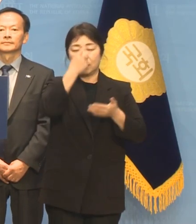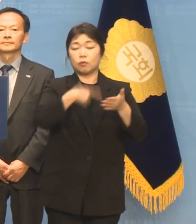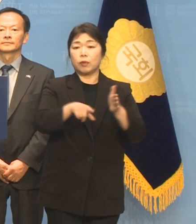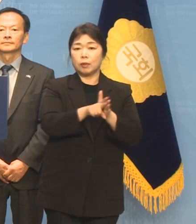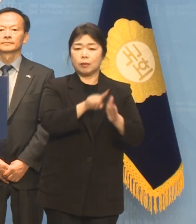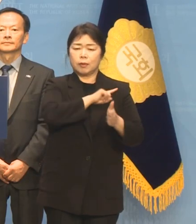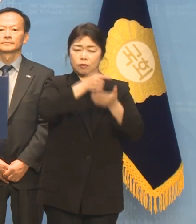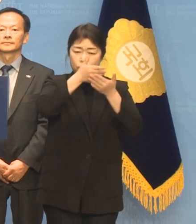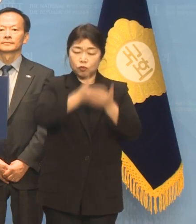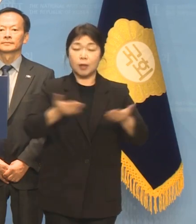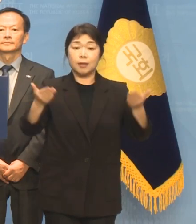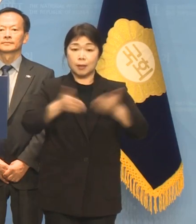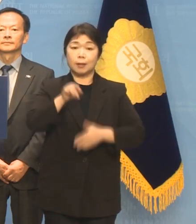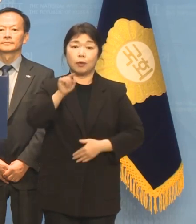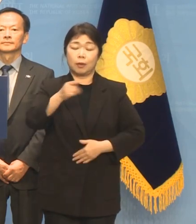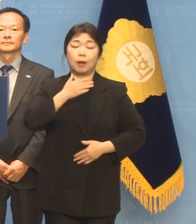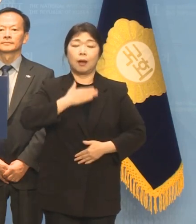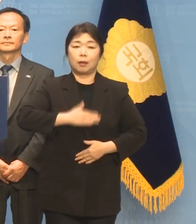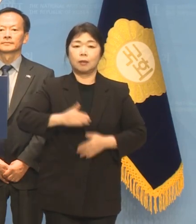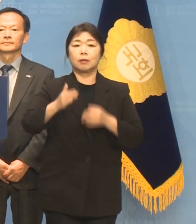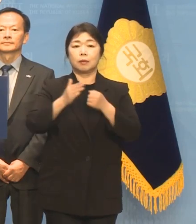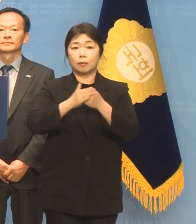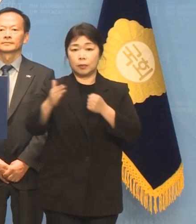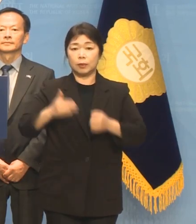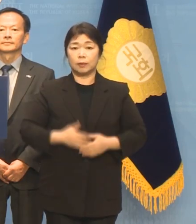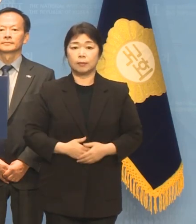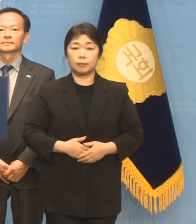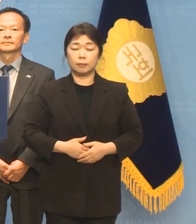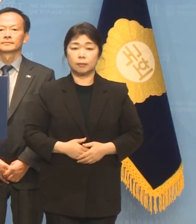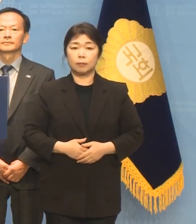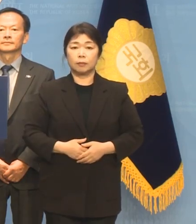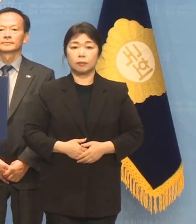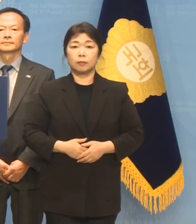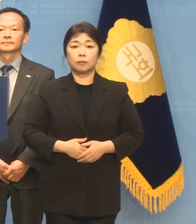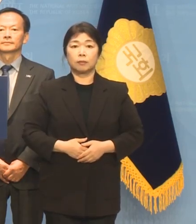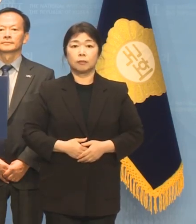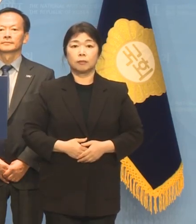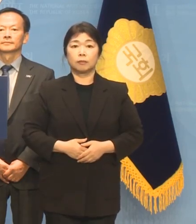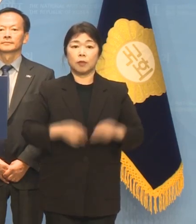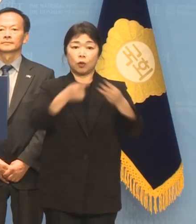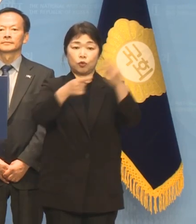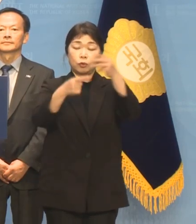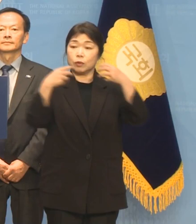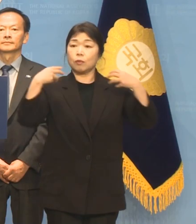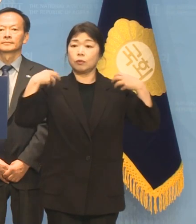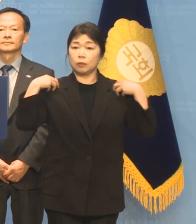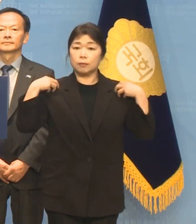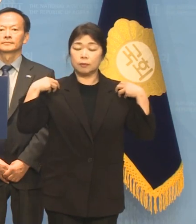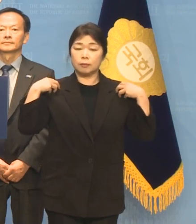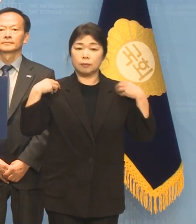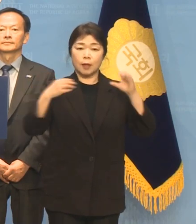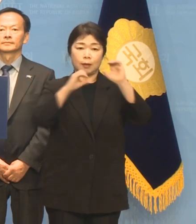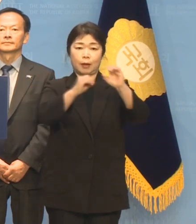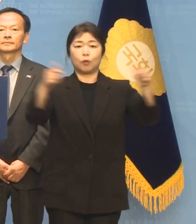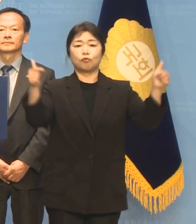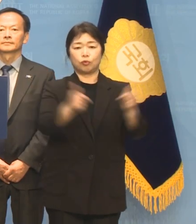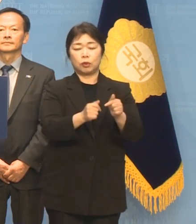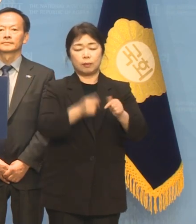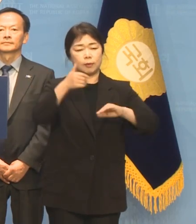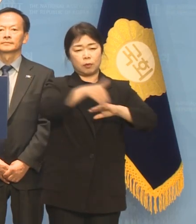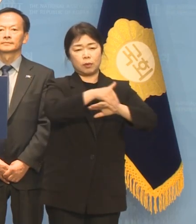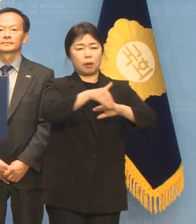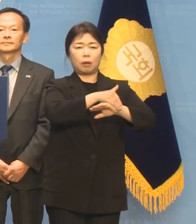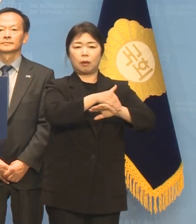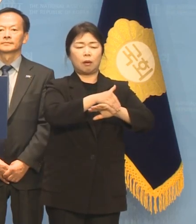응전하는 것을 알고 있기 때문입니다 윤성열 정부는 탄소 중립 정책의